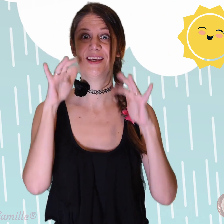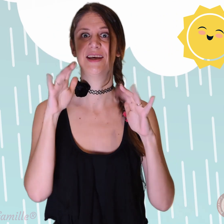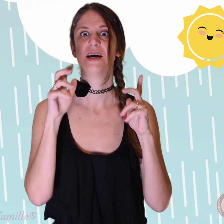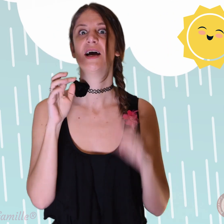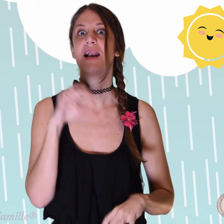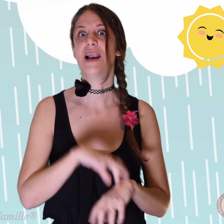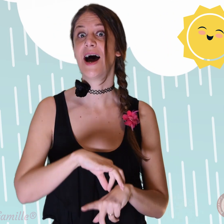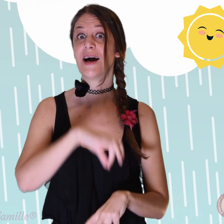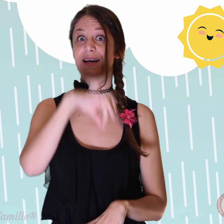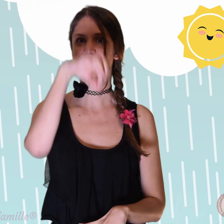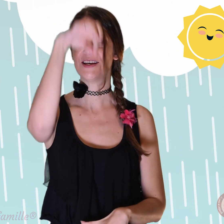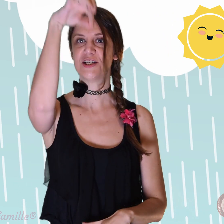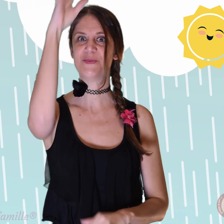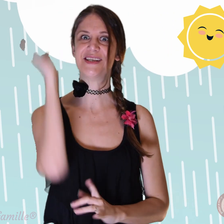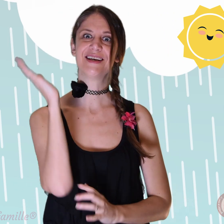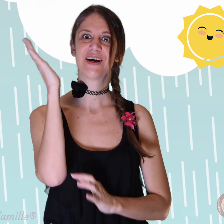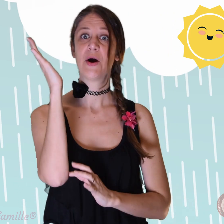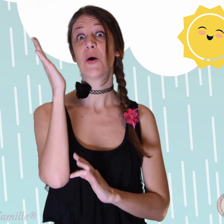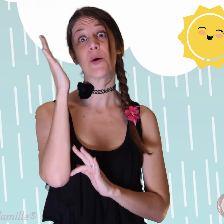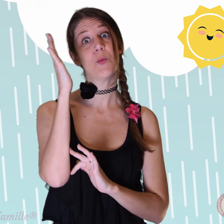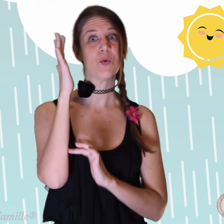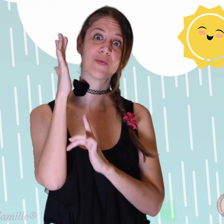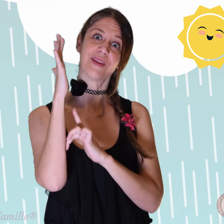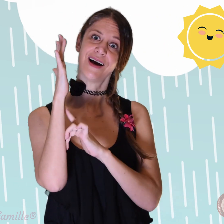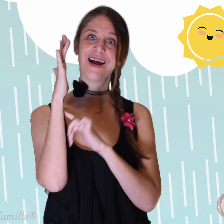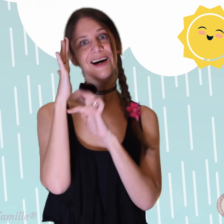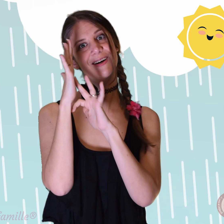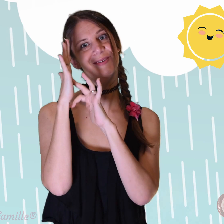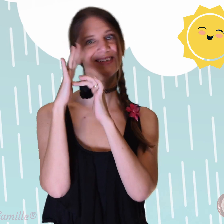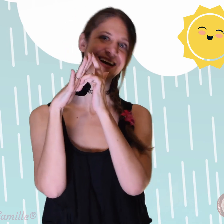la régie psy remonte à la rigueur